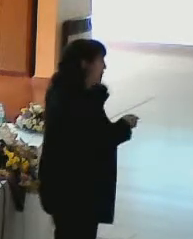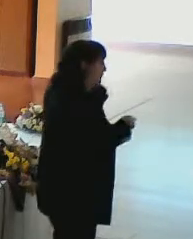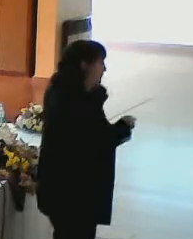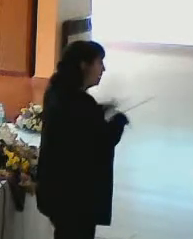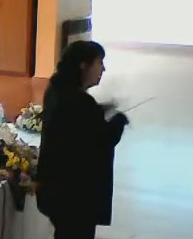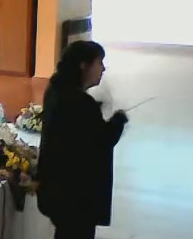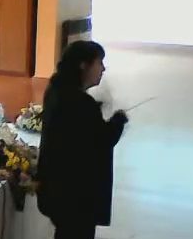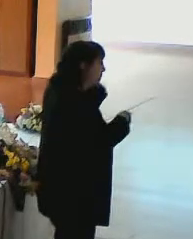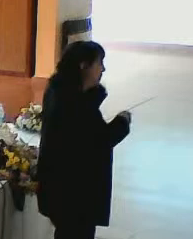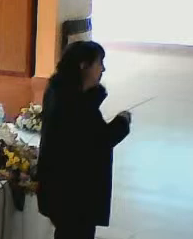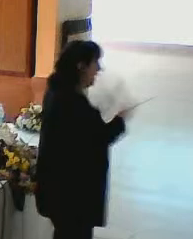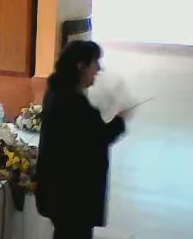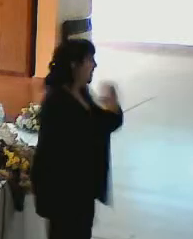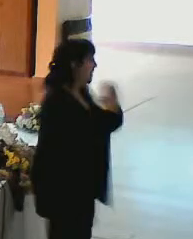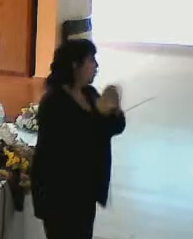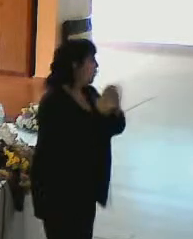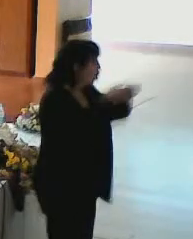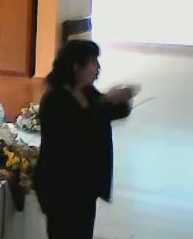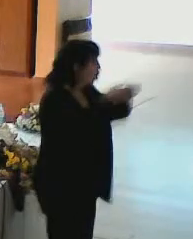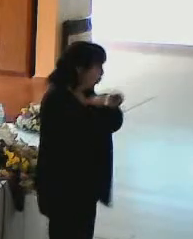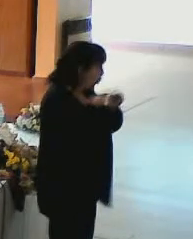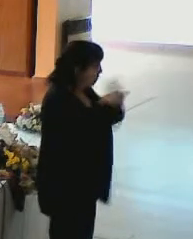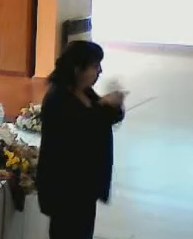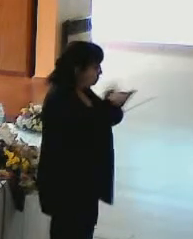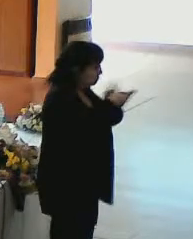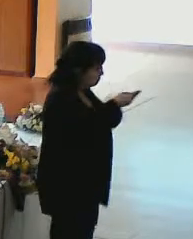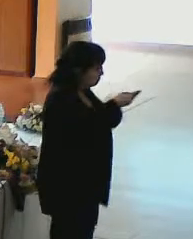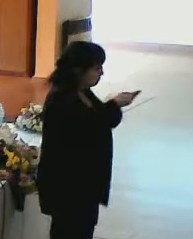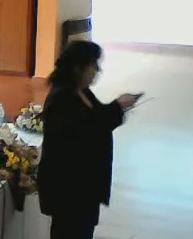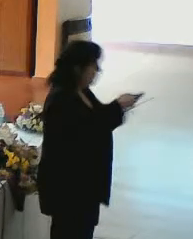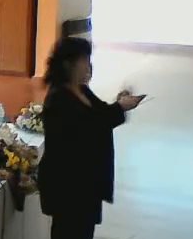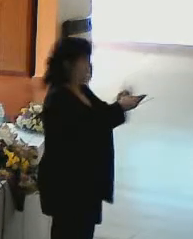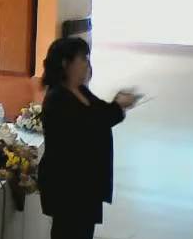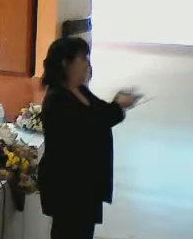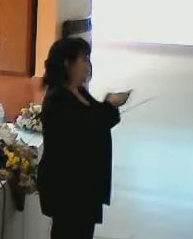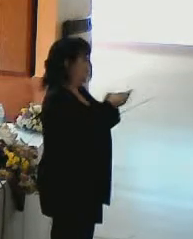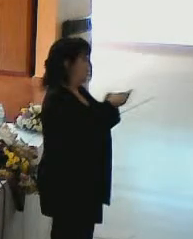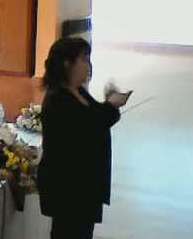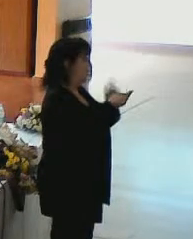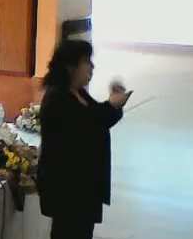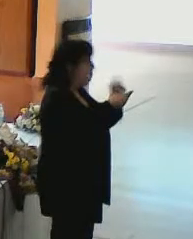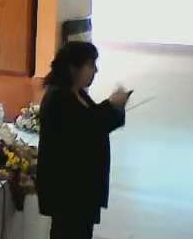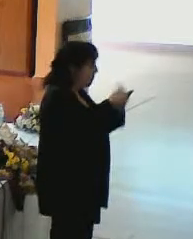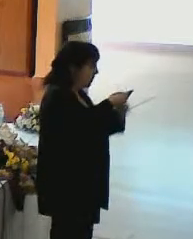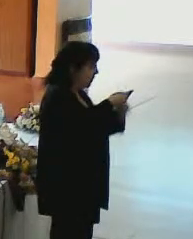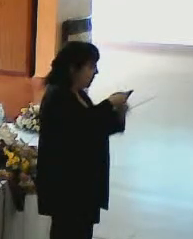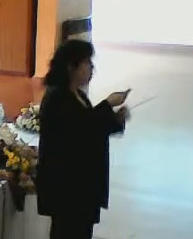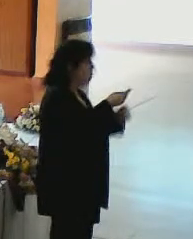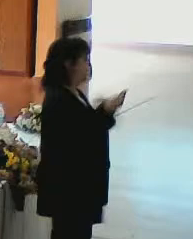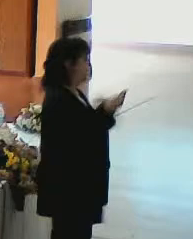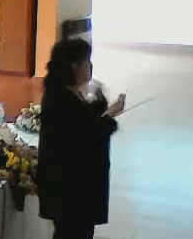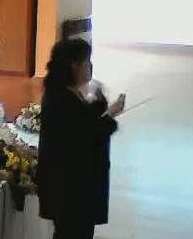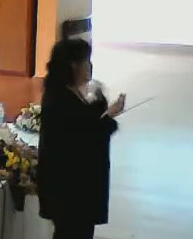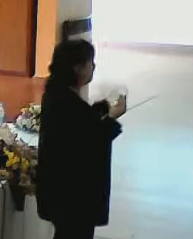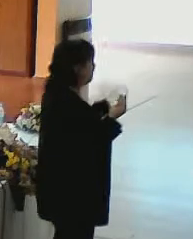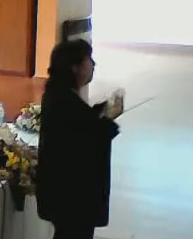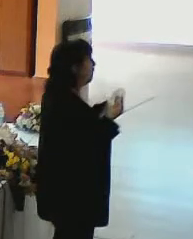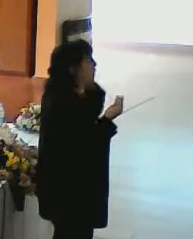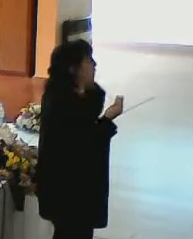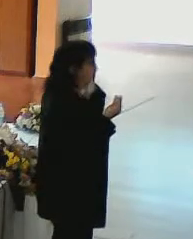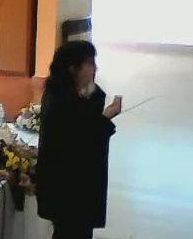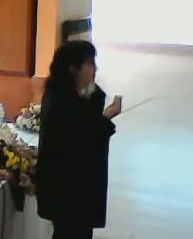hacer el diagnóstico, pero así todo tiene varias salvedades. Una de ellas es la